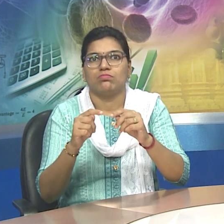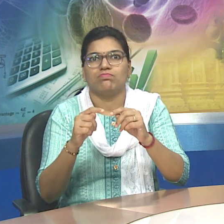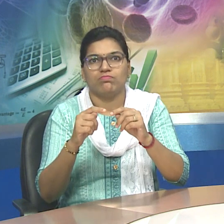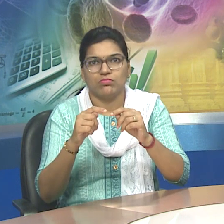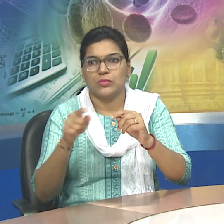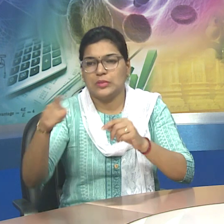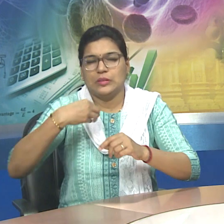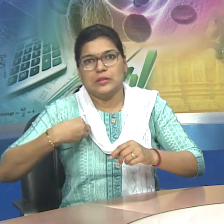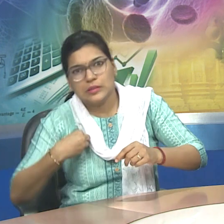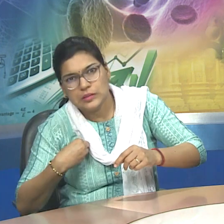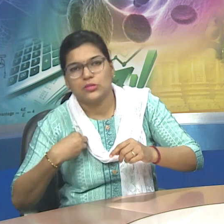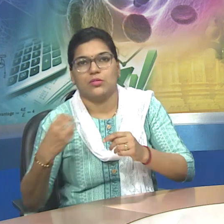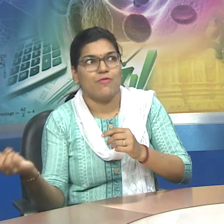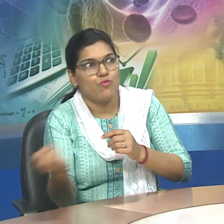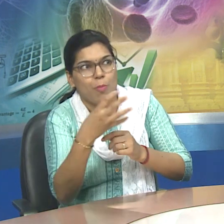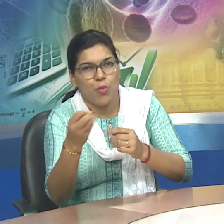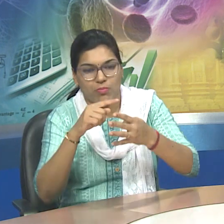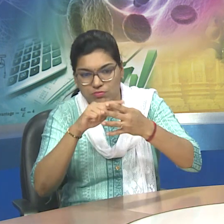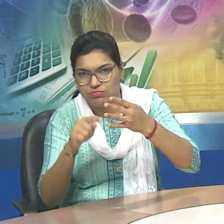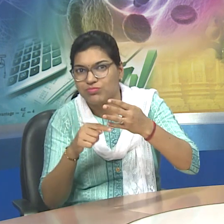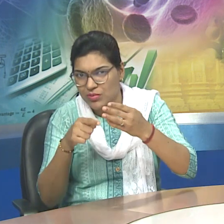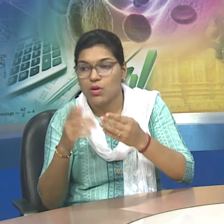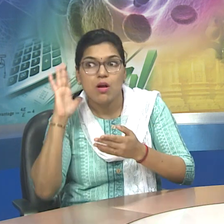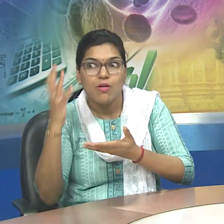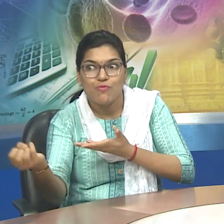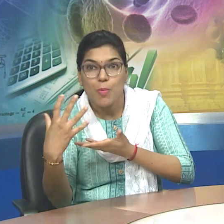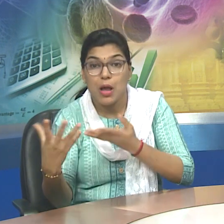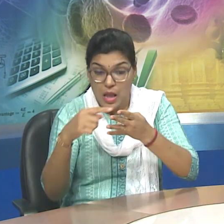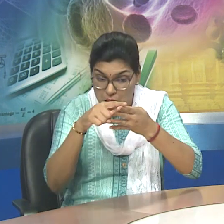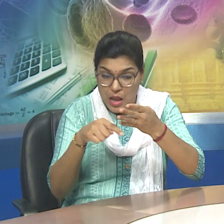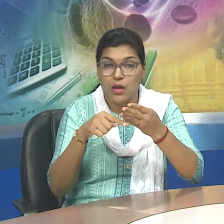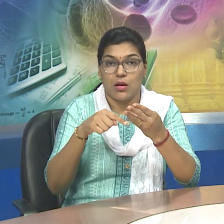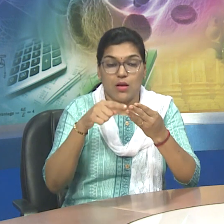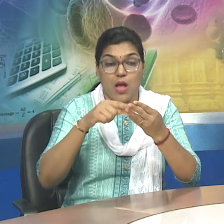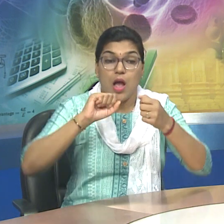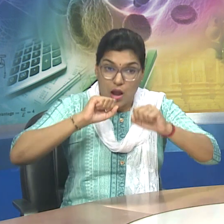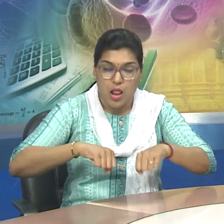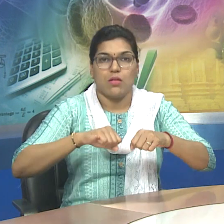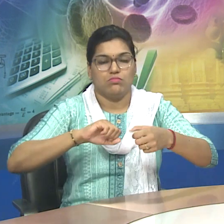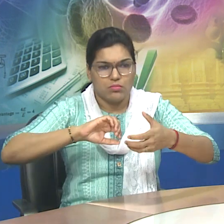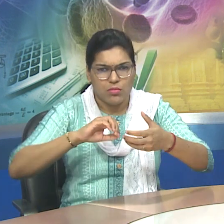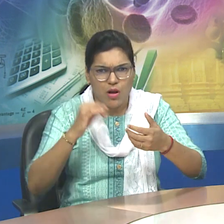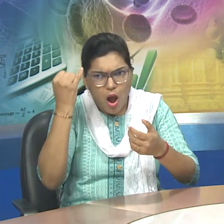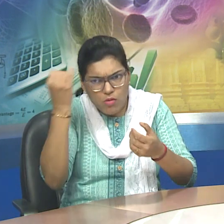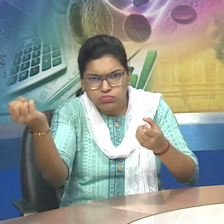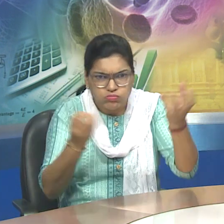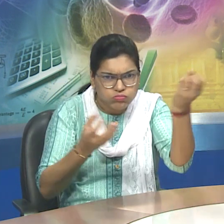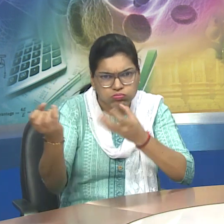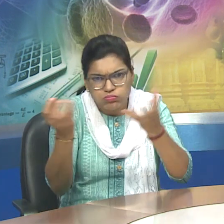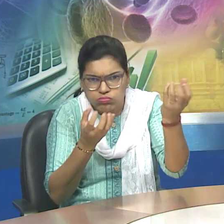बताना। तो इसलिए यह सभी लोग मिल करके ये कानून व्यवस्था में जो भी कुछ नए कानून आते